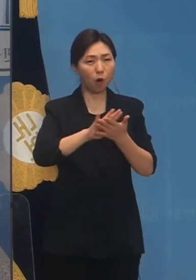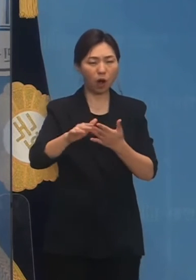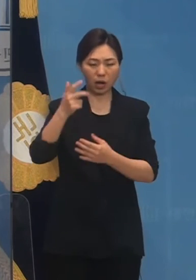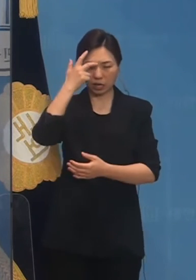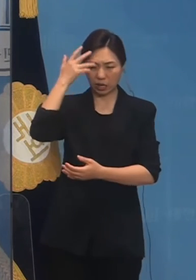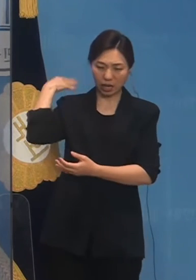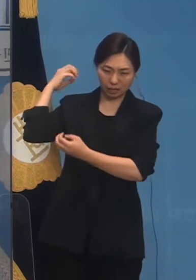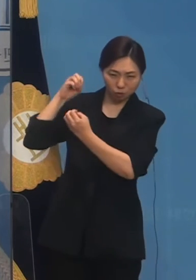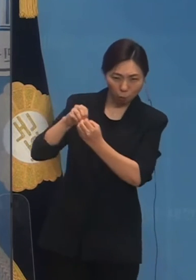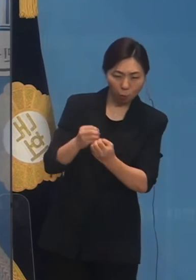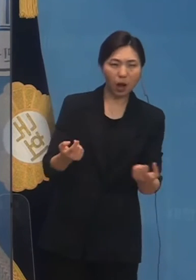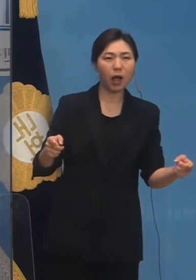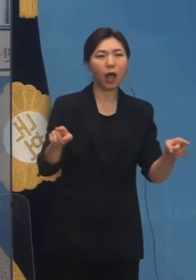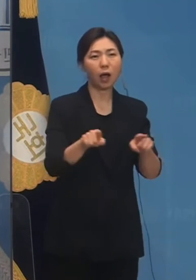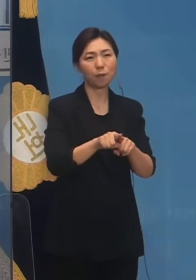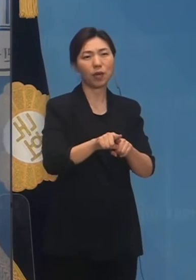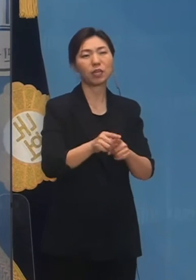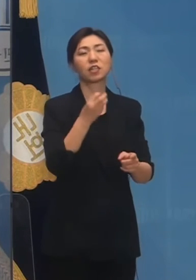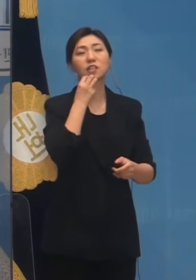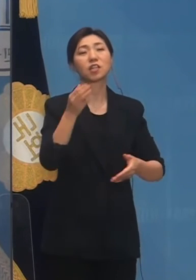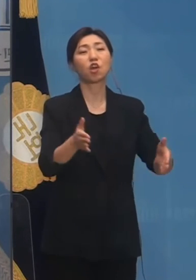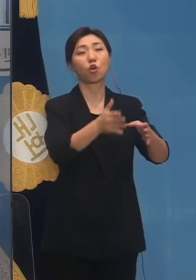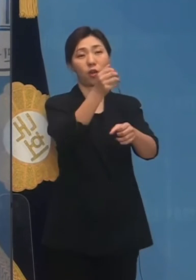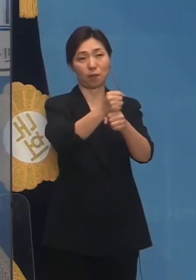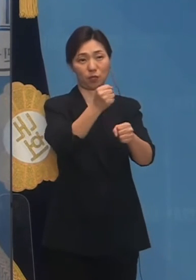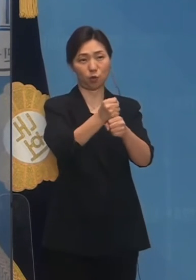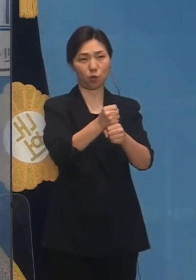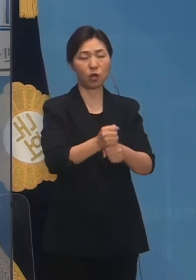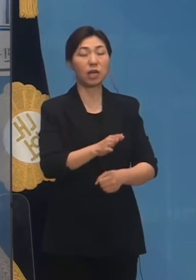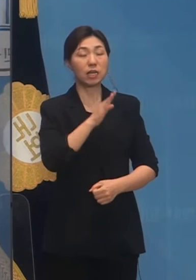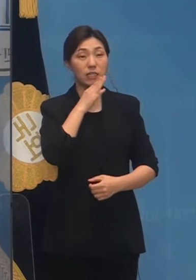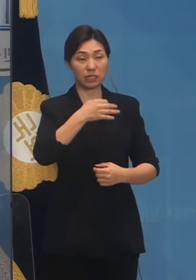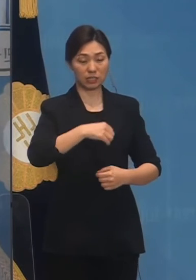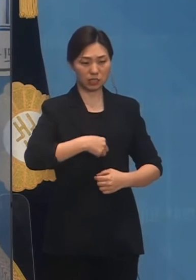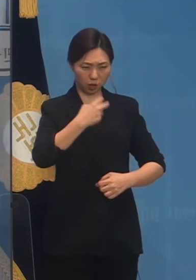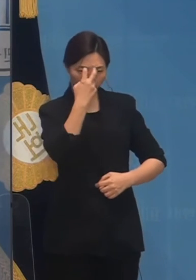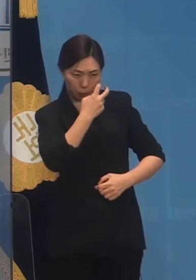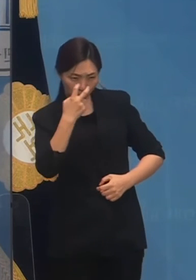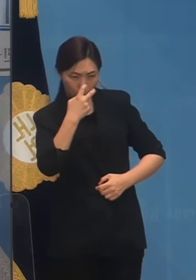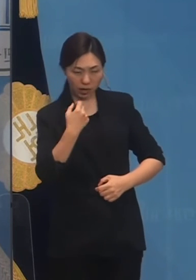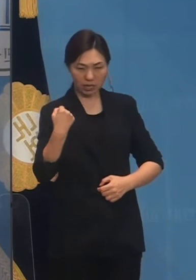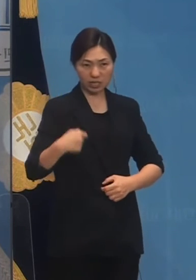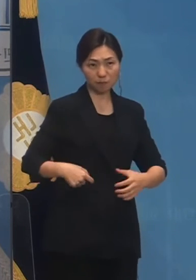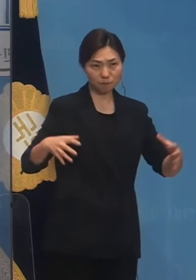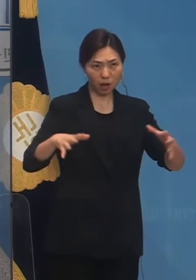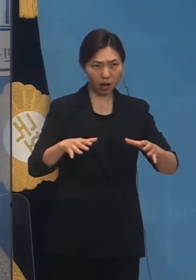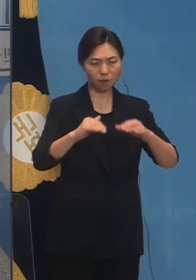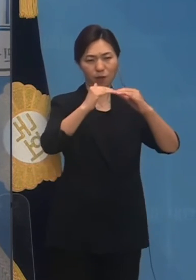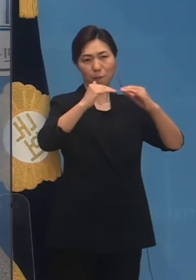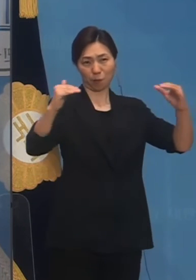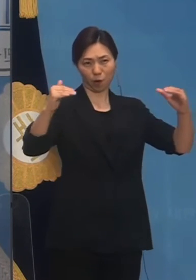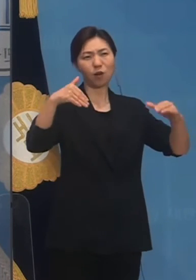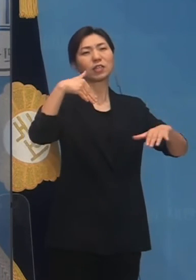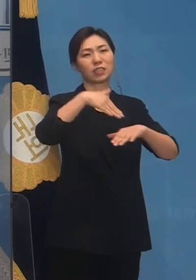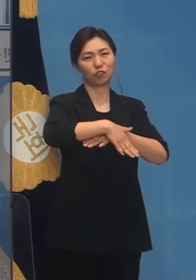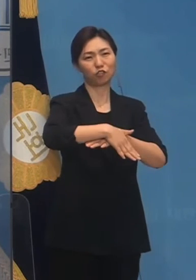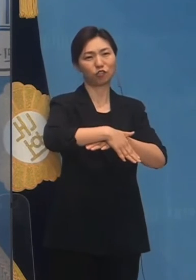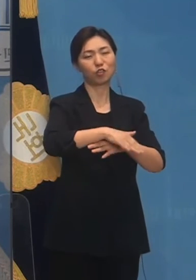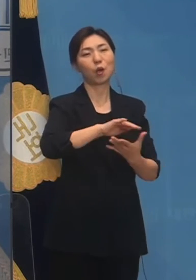만들겠습니다. 경기도와 시군의 수직적 관리 감독의 관계를 연대와 협력의 수평체계로